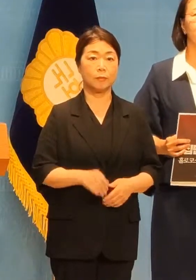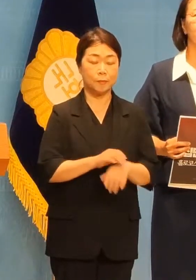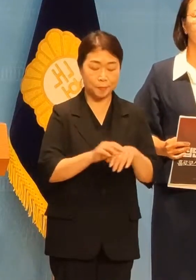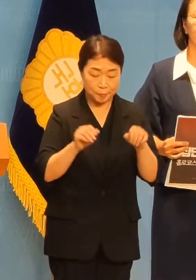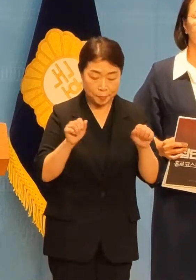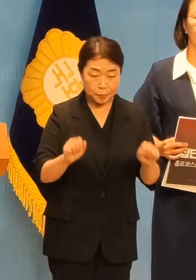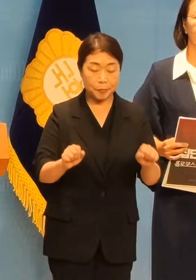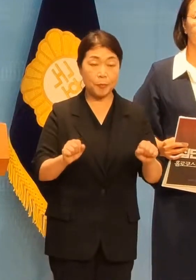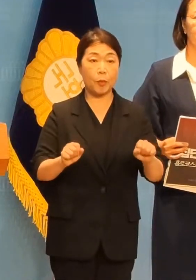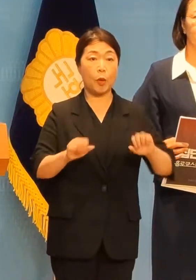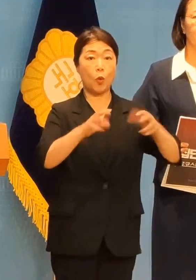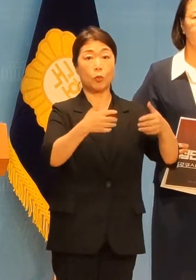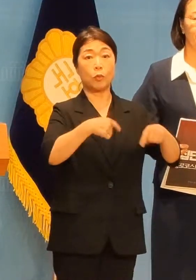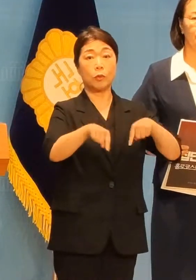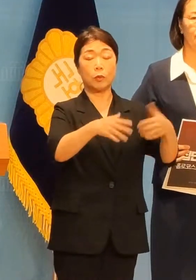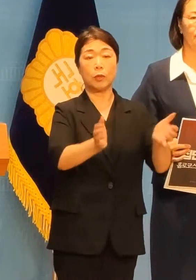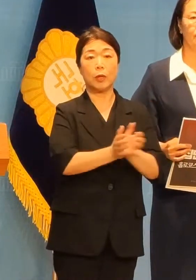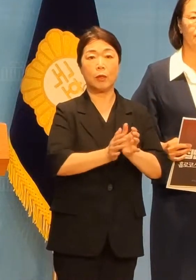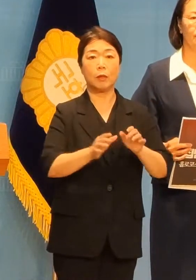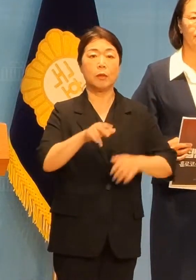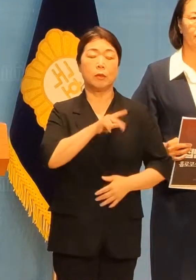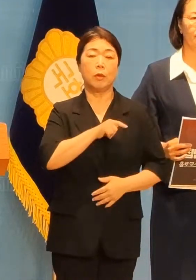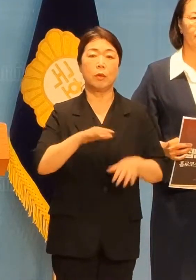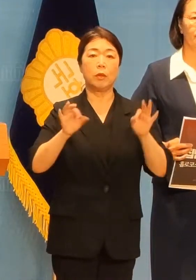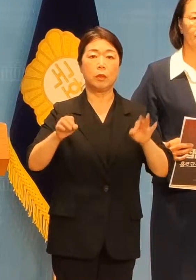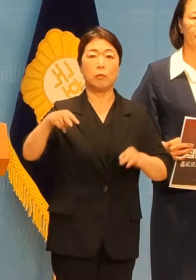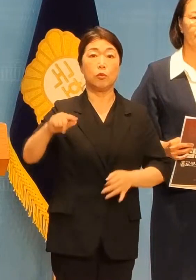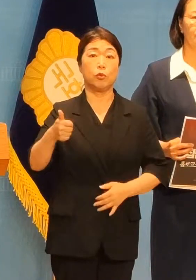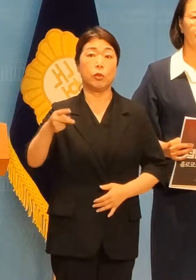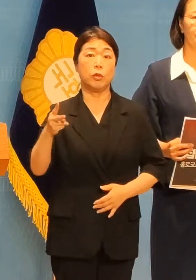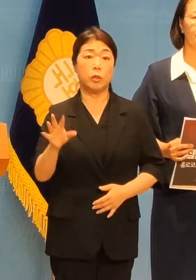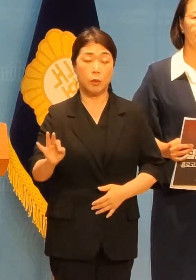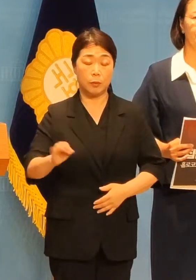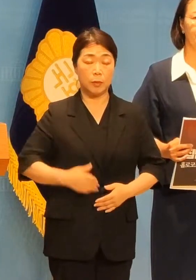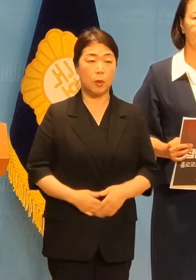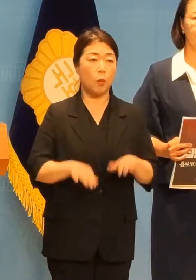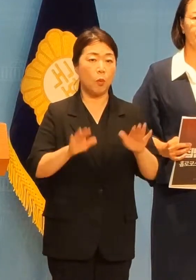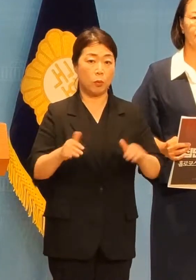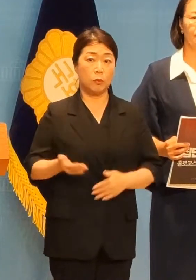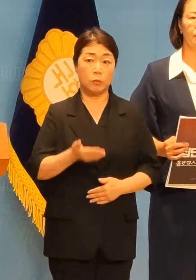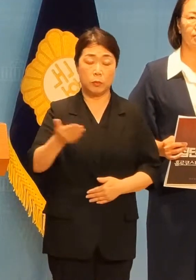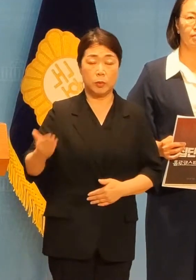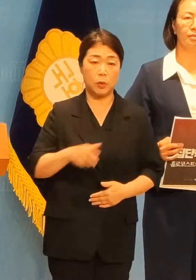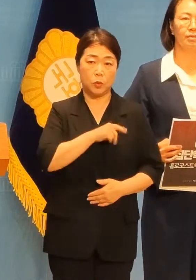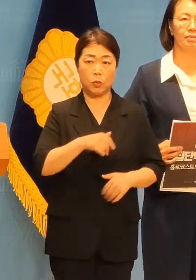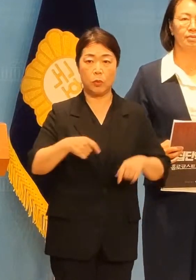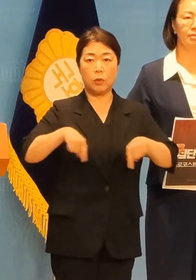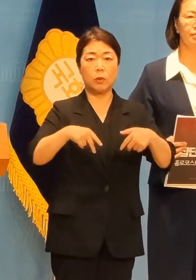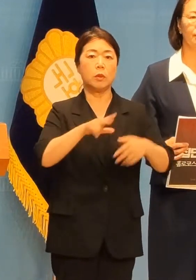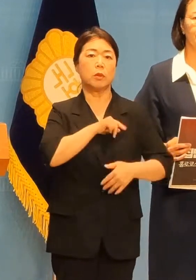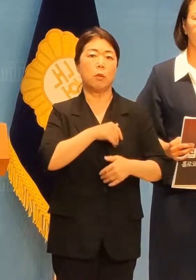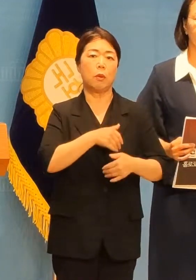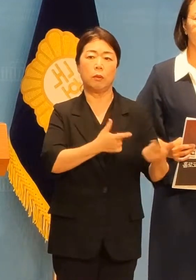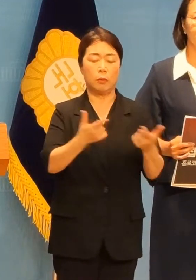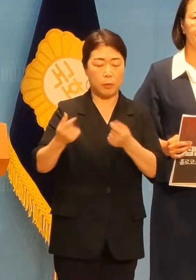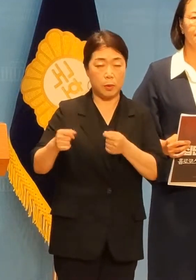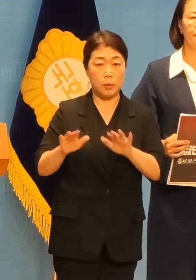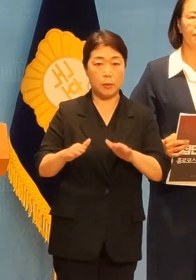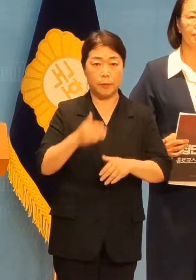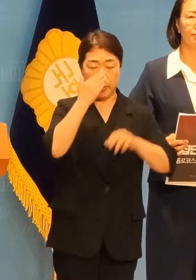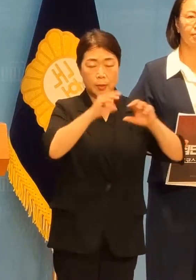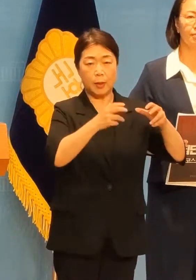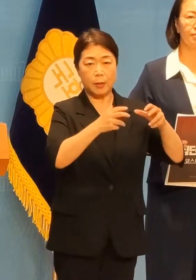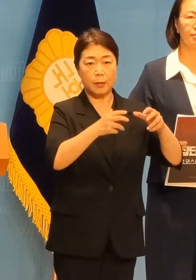안녕하십니까. 조국혁신당 국회의원 김주정입니다. 저희 오늘 조국혁신당 의원 일동은 이스라엘의